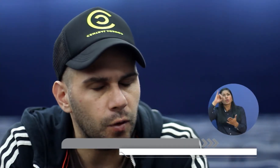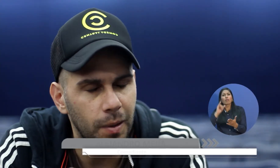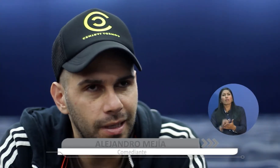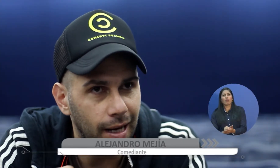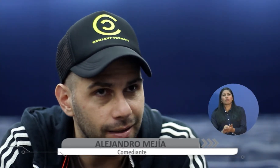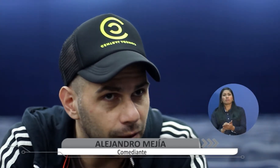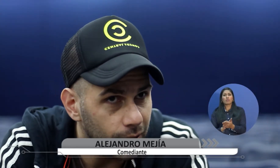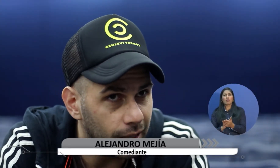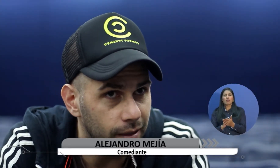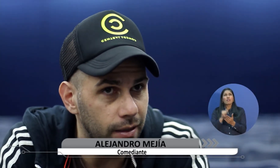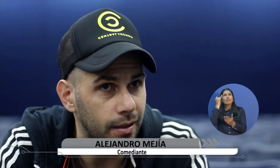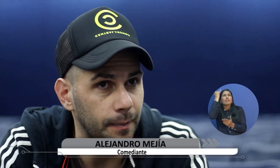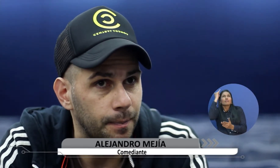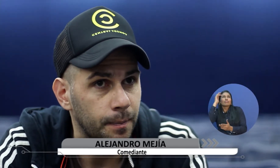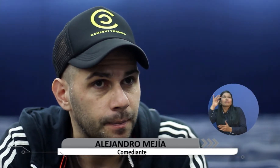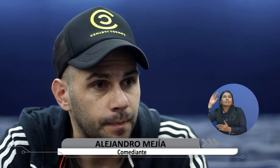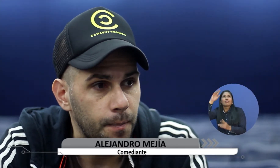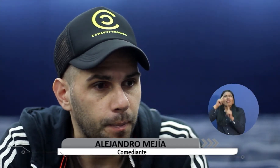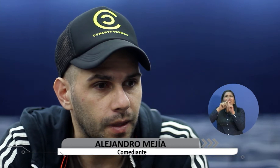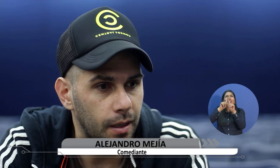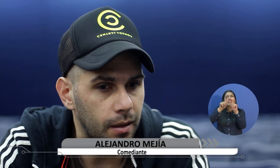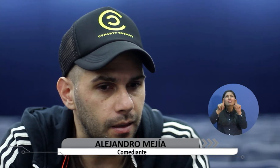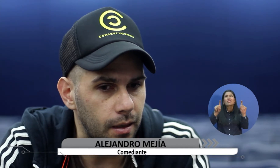todas las formas creativas que existen,